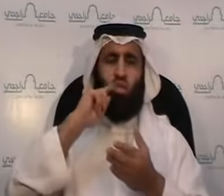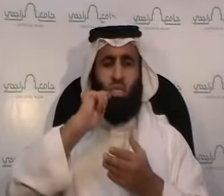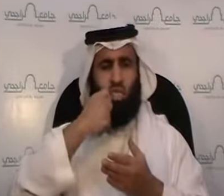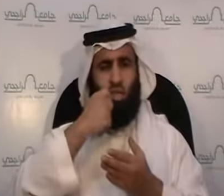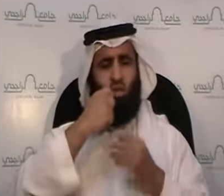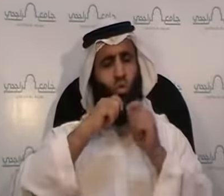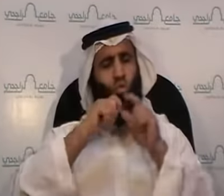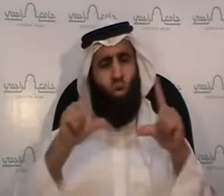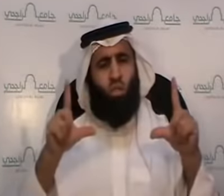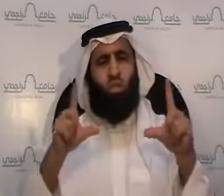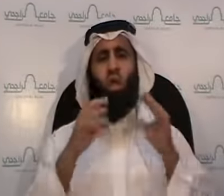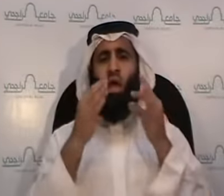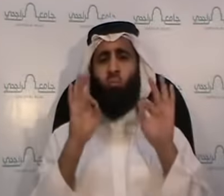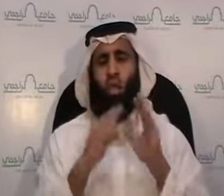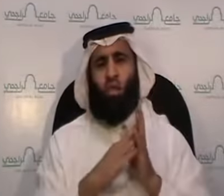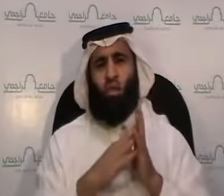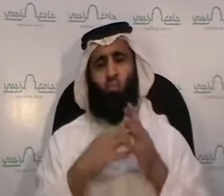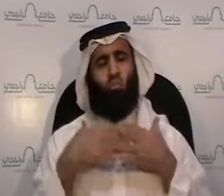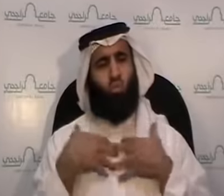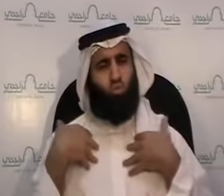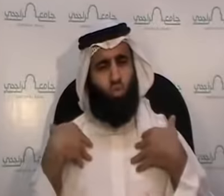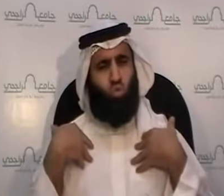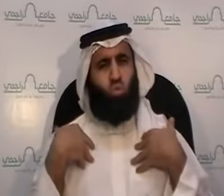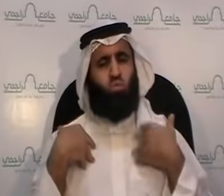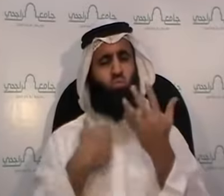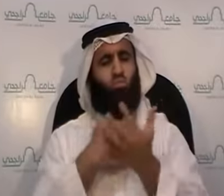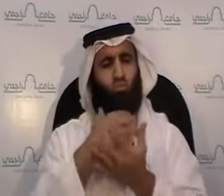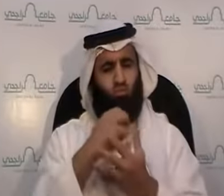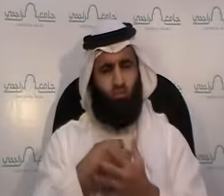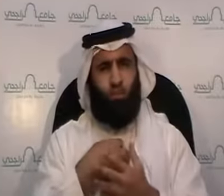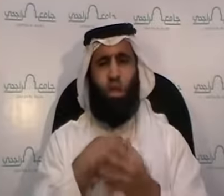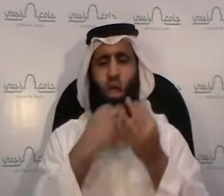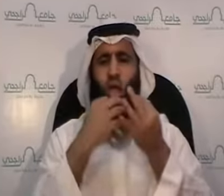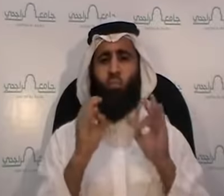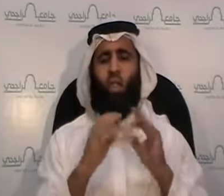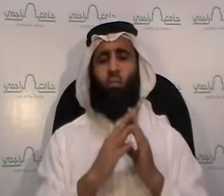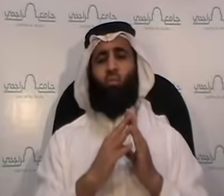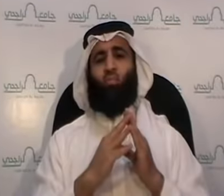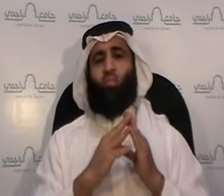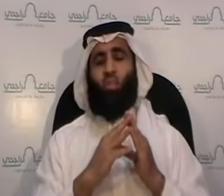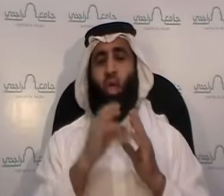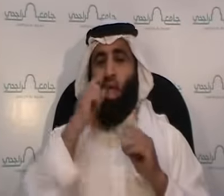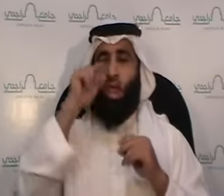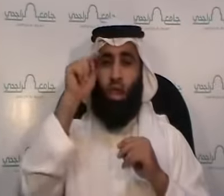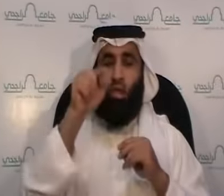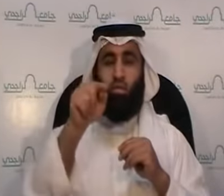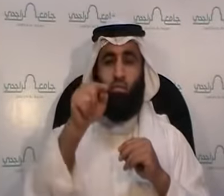والمنشط والمكره والعسر واليسر وفي الحب والكره، وإن عليه إن سلم من بث